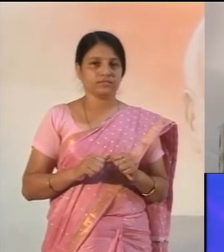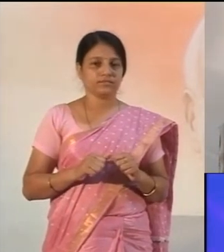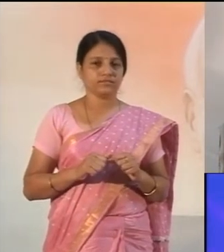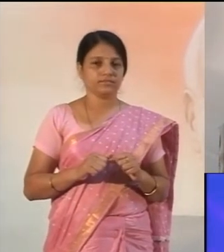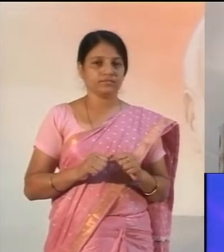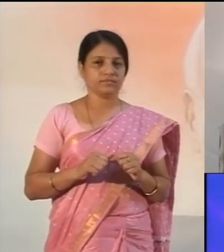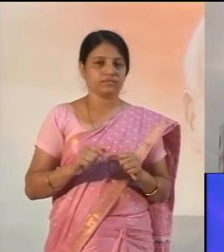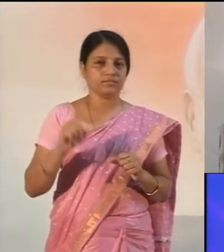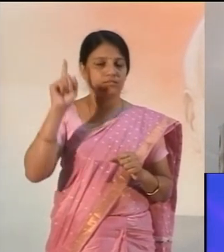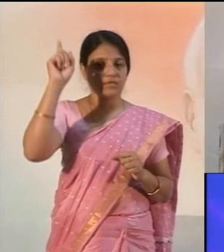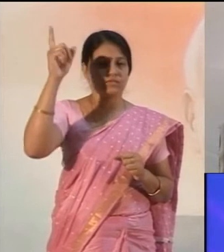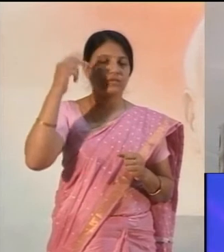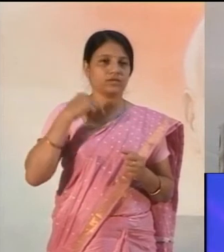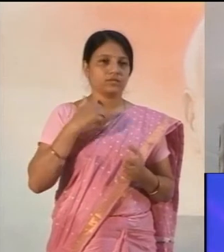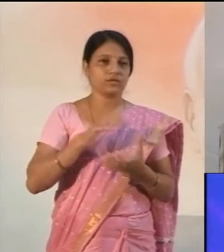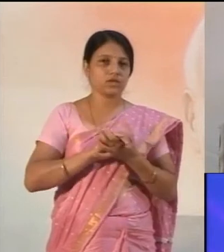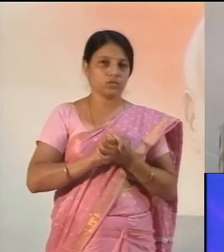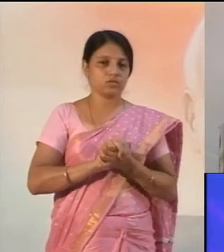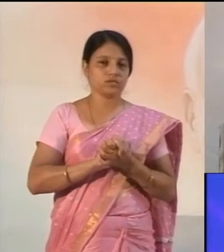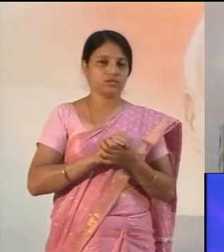भगवान हमारा दोस्त है।